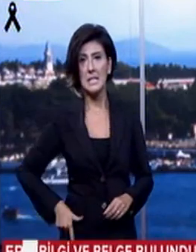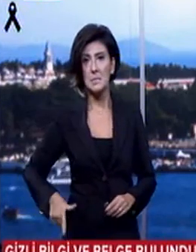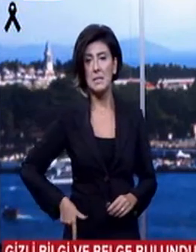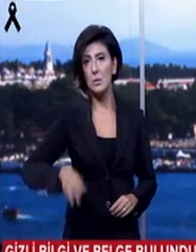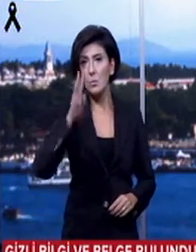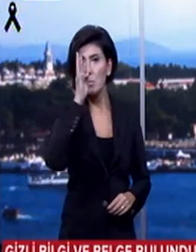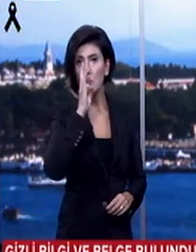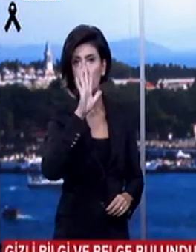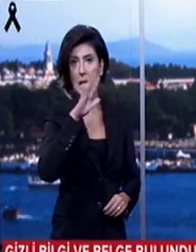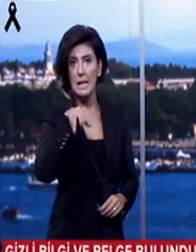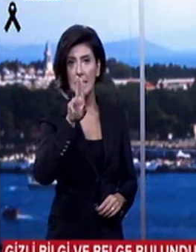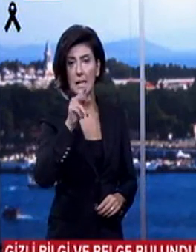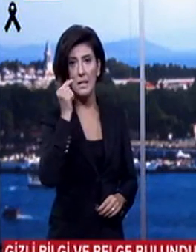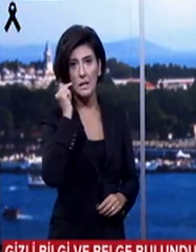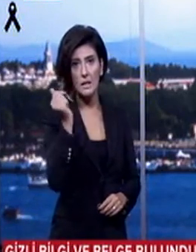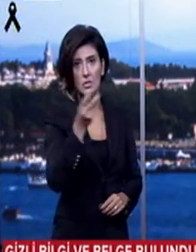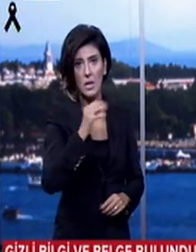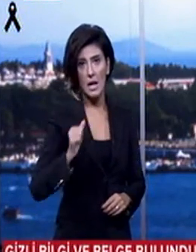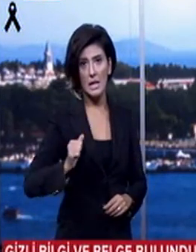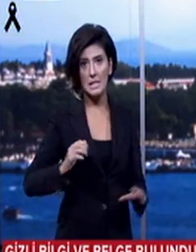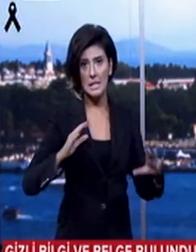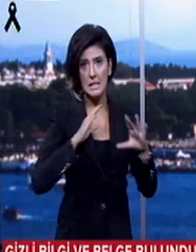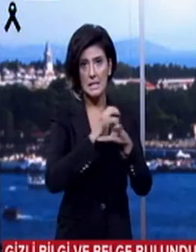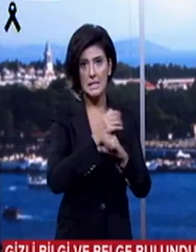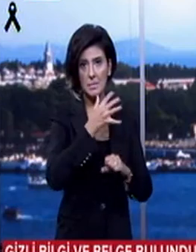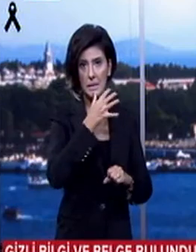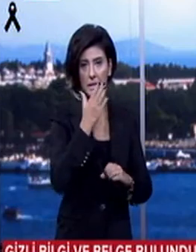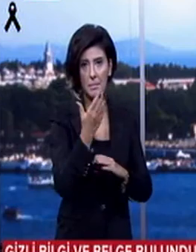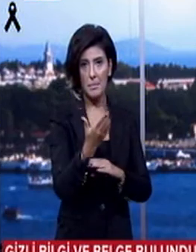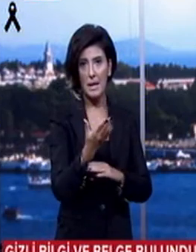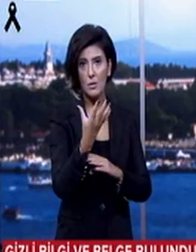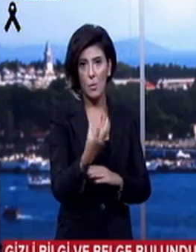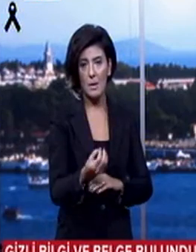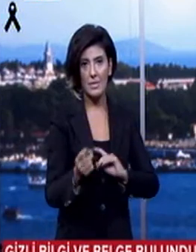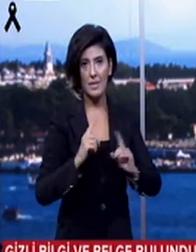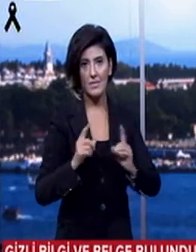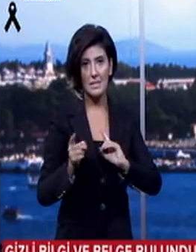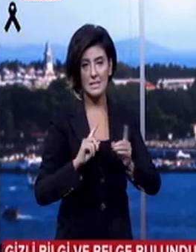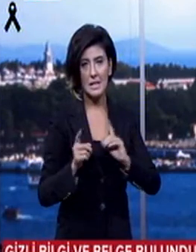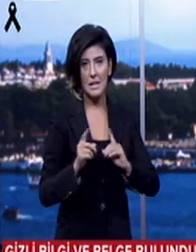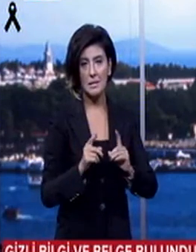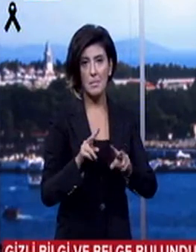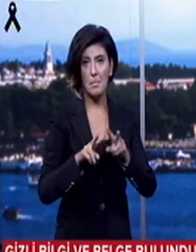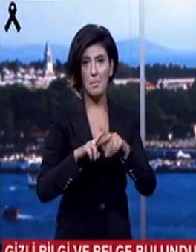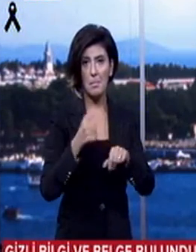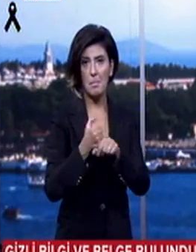İzmir'deki 357 sanıklı askeri gizli bilgi ve belge bulundurma davasında mağdur ve